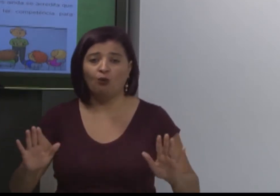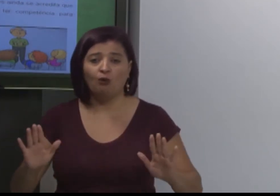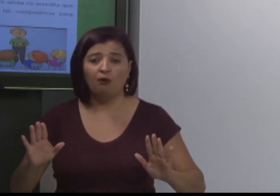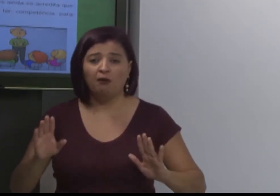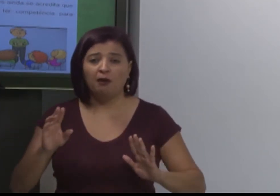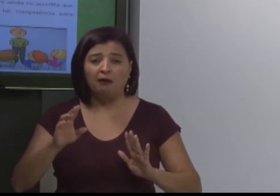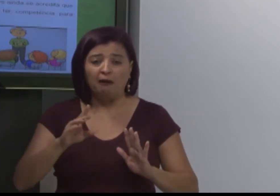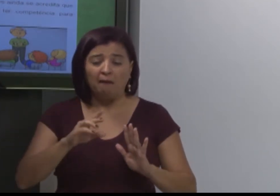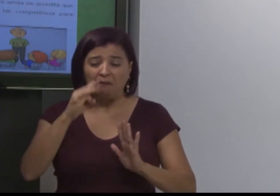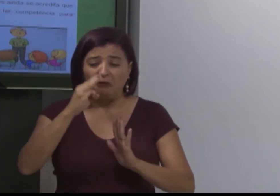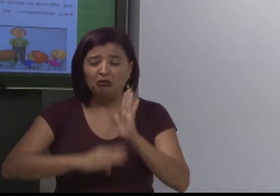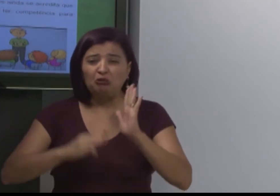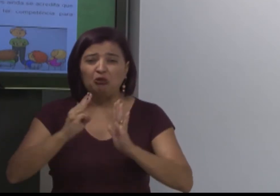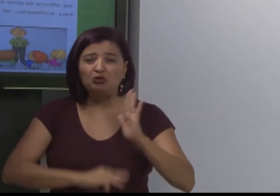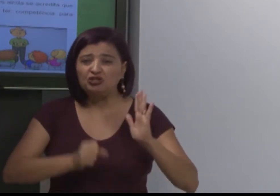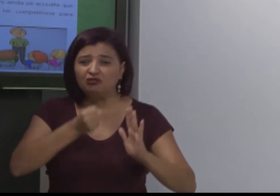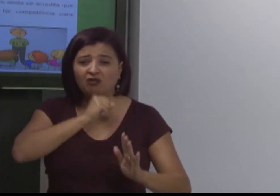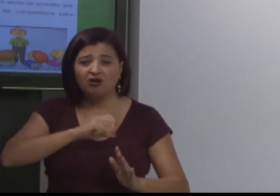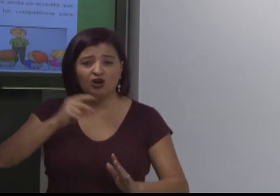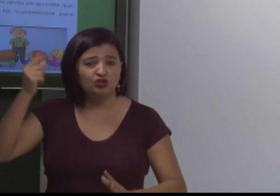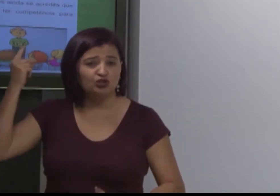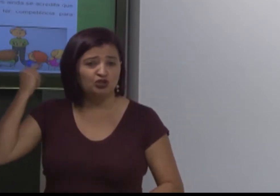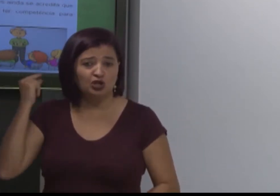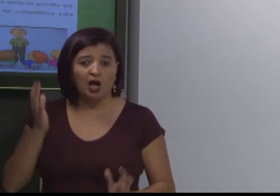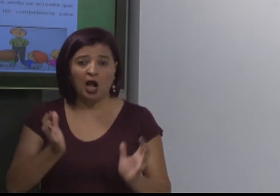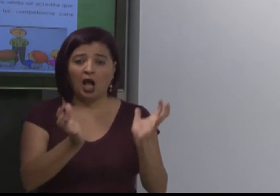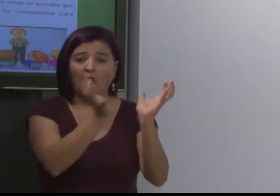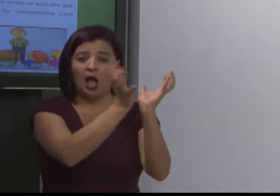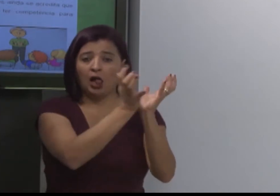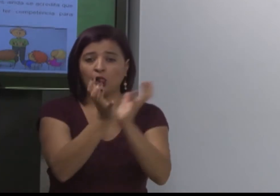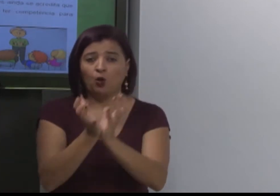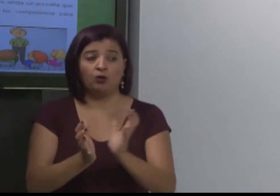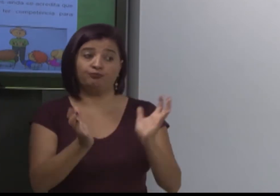Isso acabou, essa prática, esse uso acabou, essa metodologia é antiga.